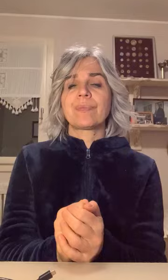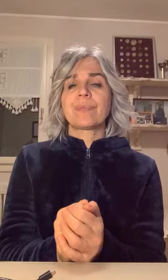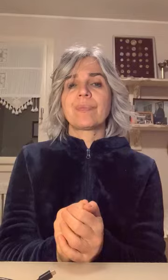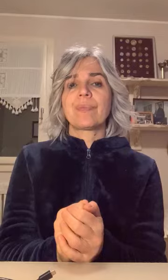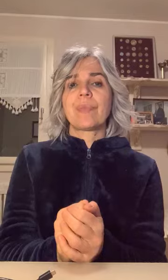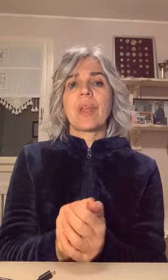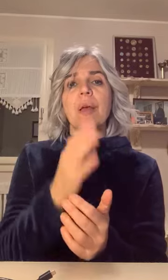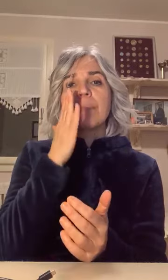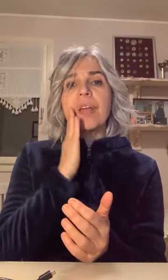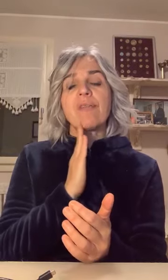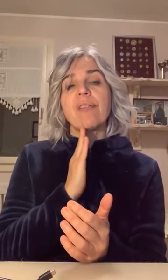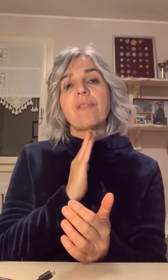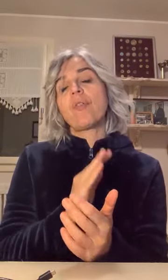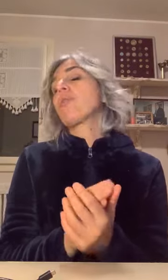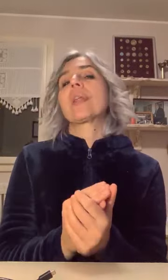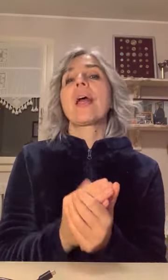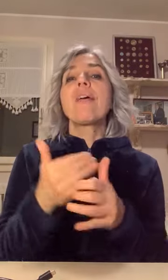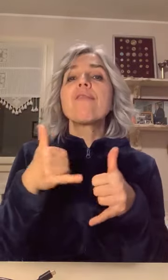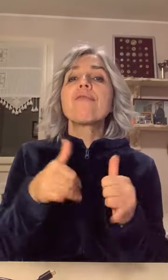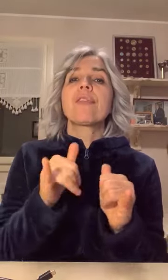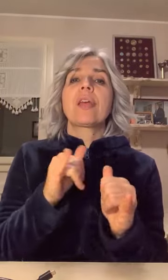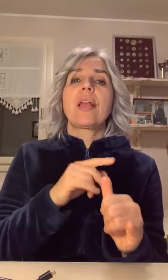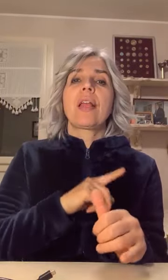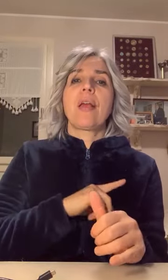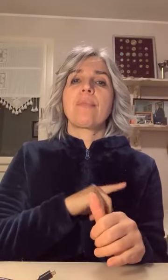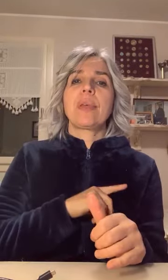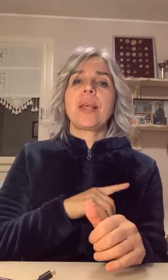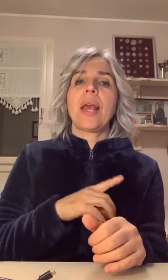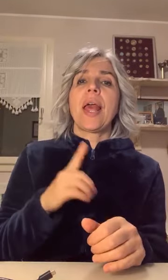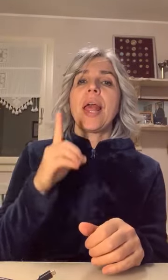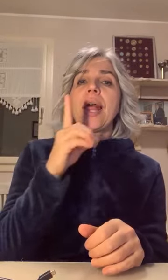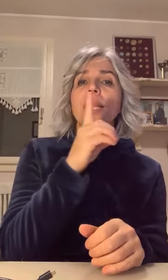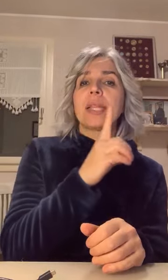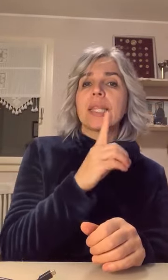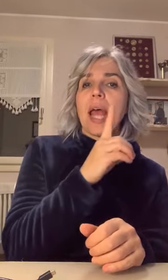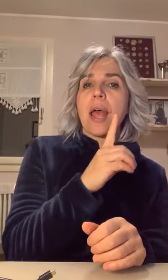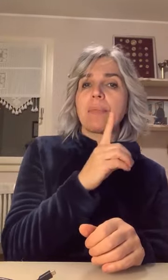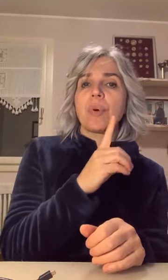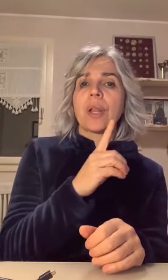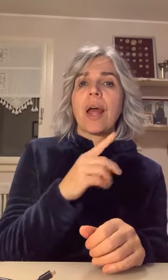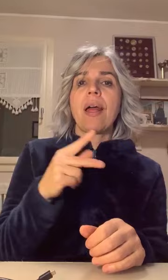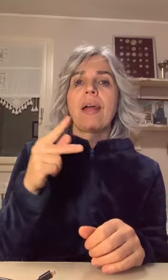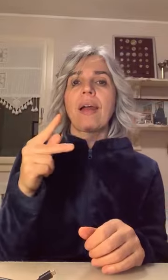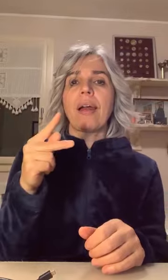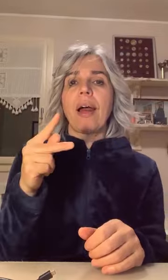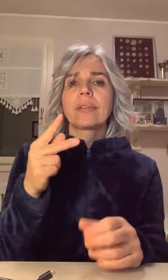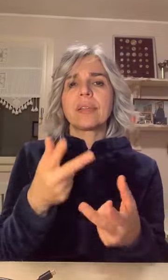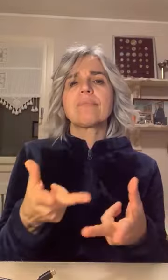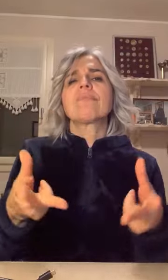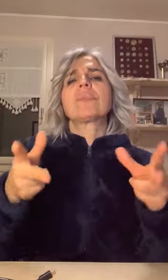aiuta con la musica, che possiamo cantare di nuovo questo canto insieme.